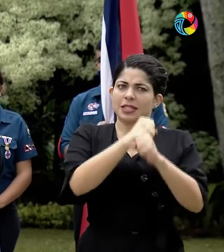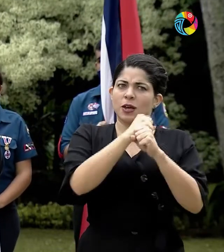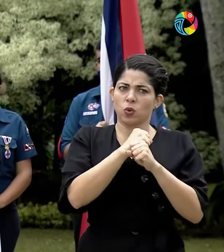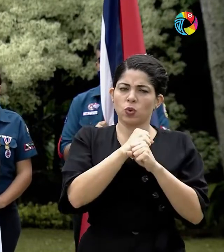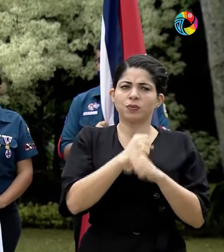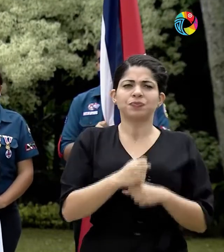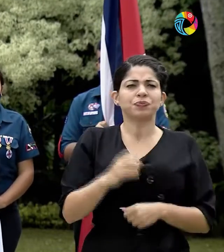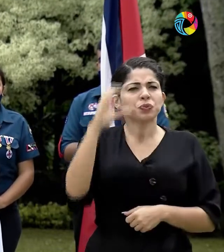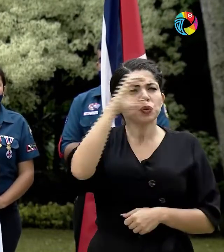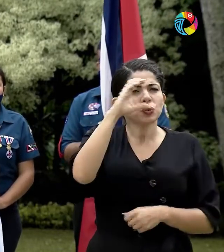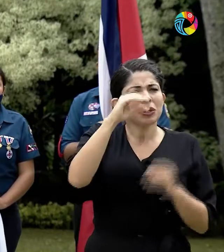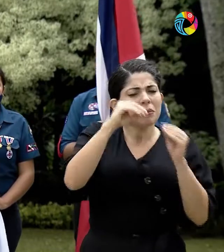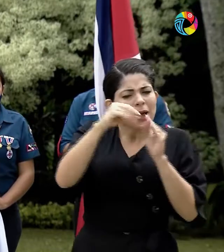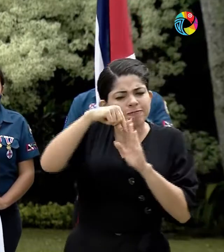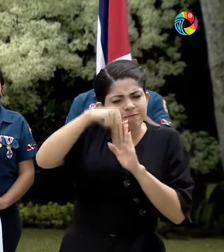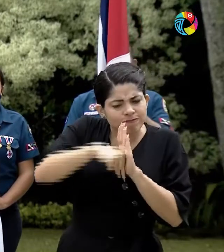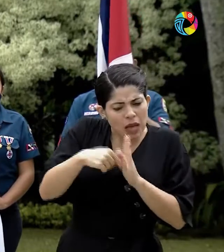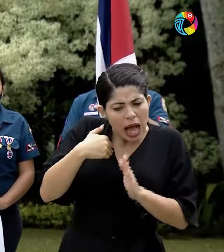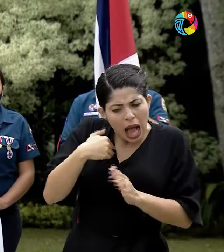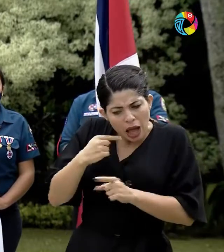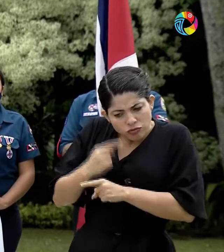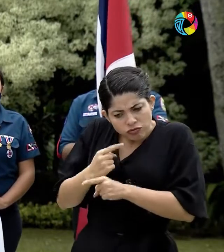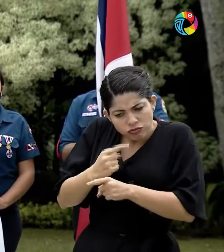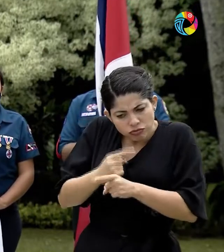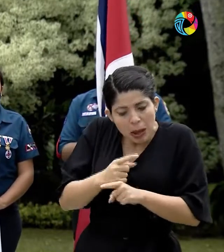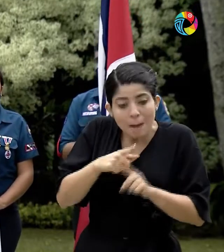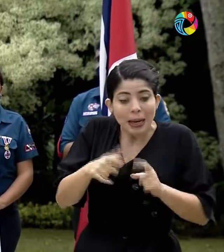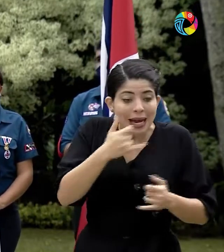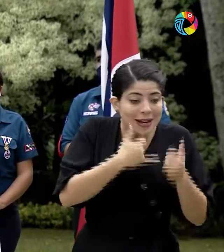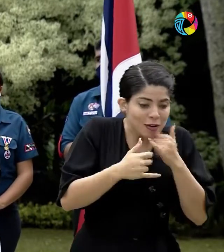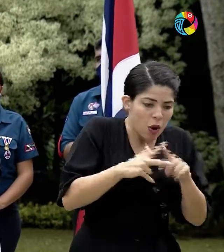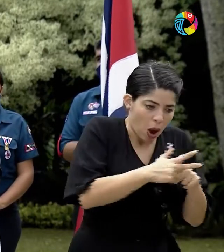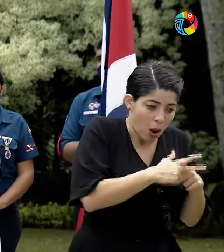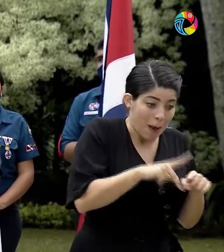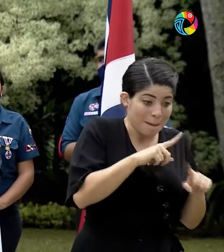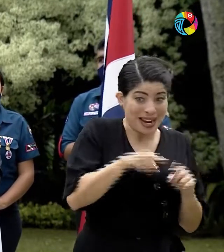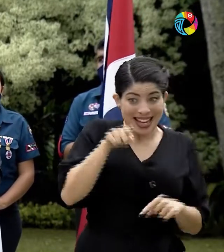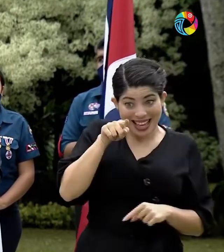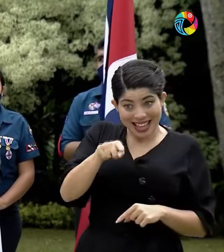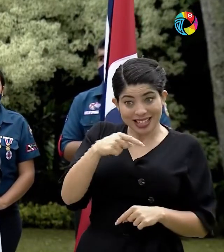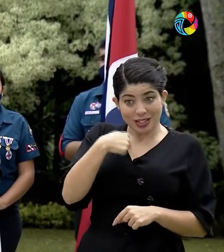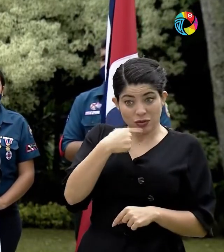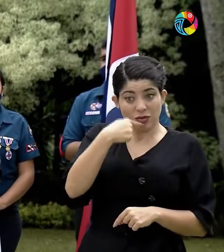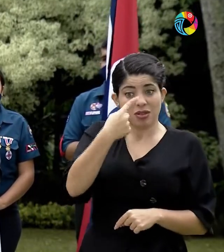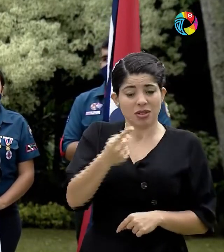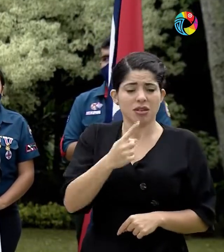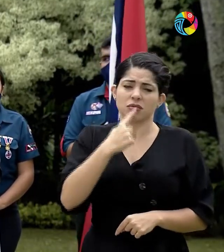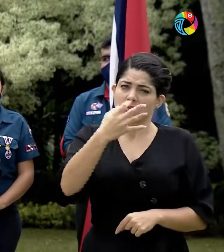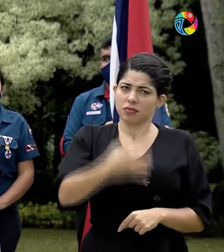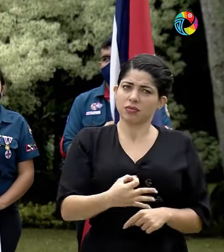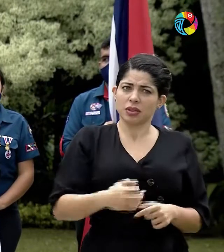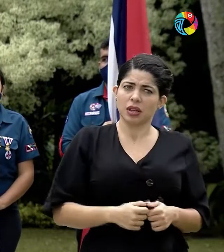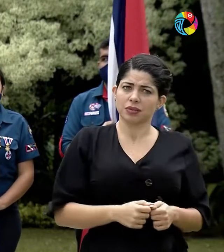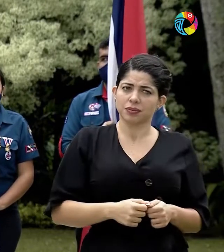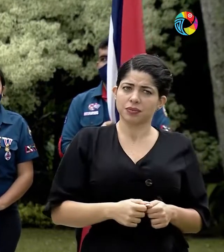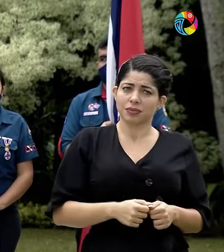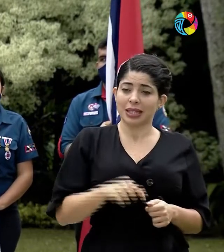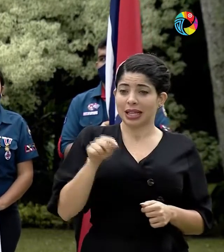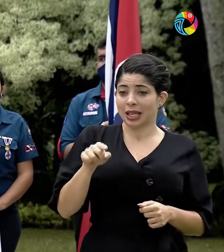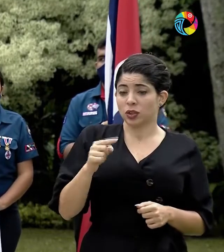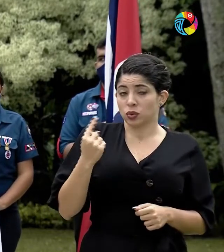buscando profundizar nuestros aciertos y corregir nuestros errores. Pero eso es absolutamente cierto. Y eso no solo